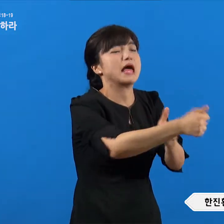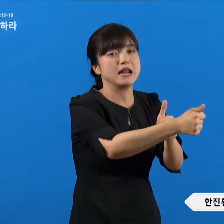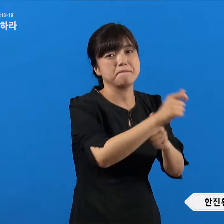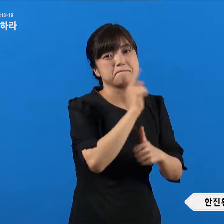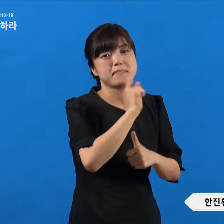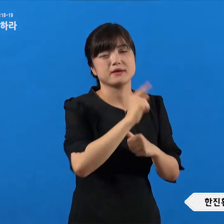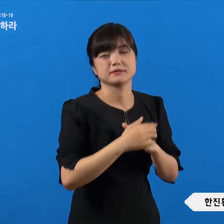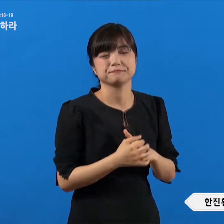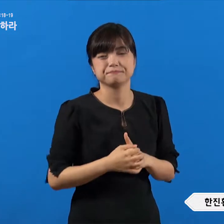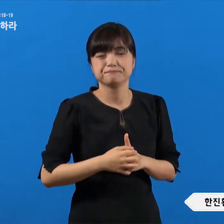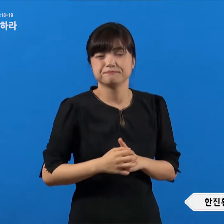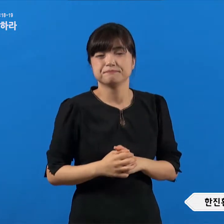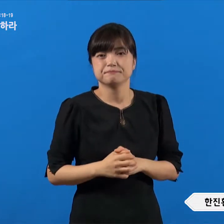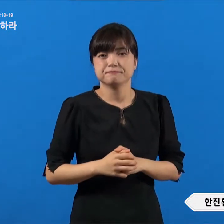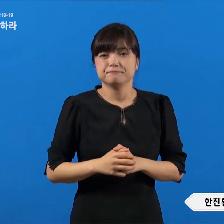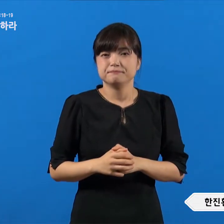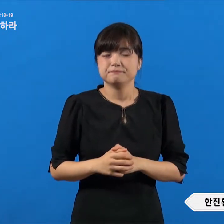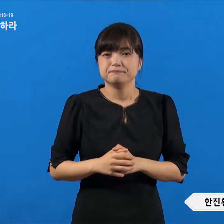말입니다.